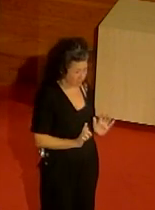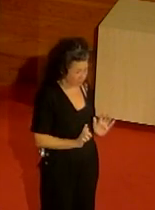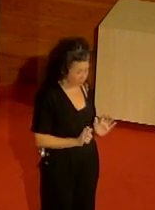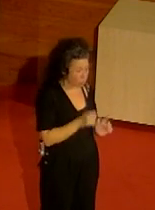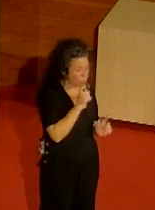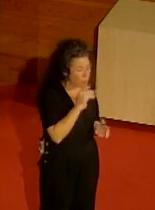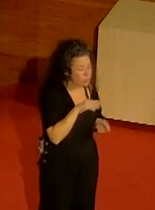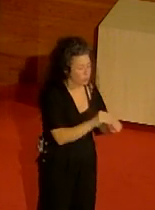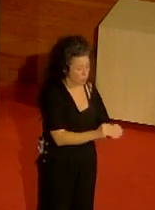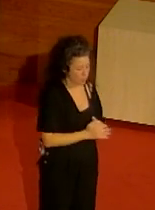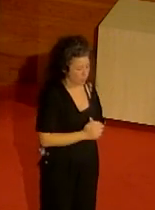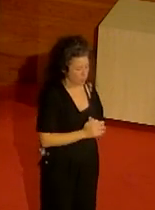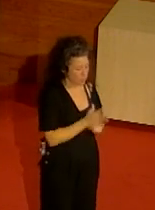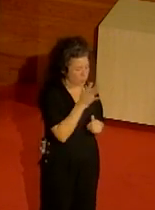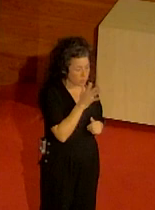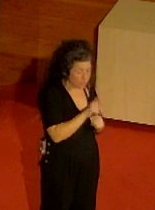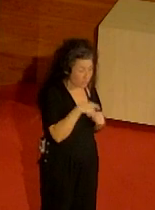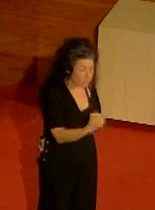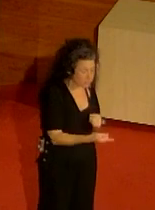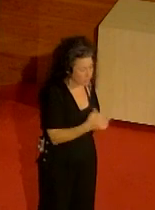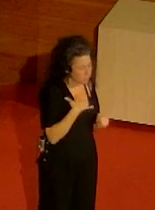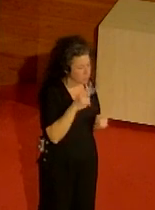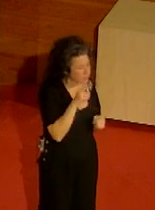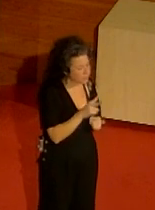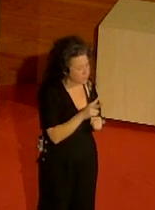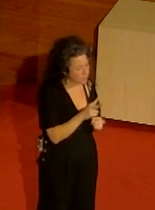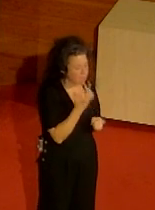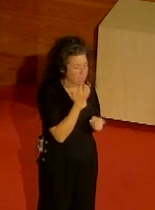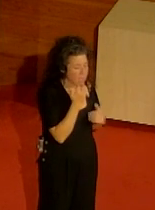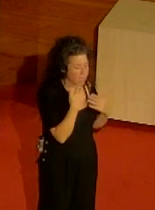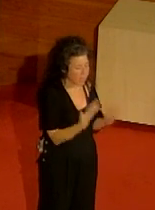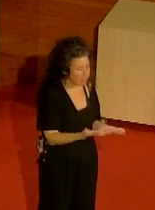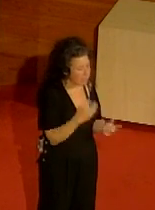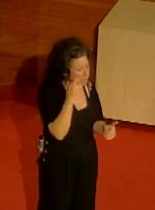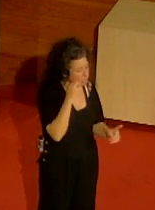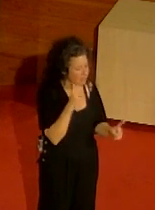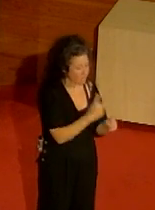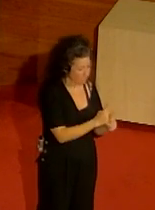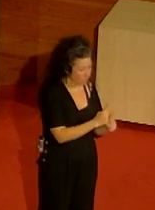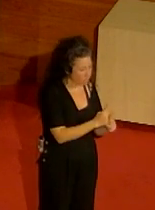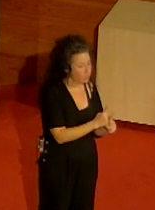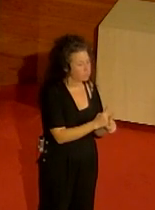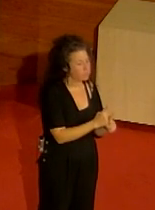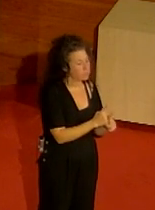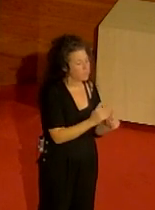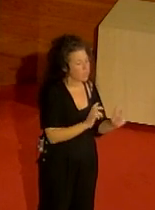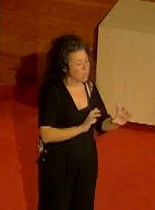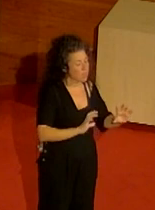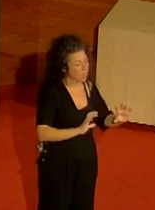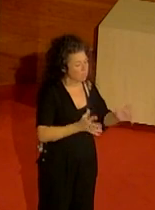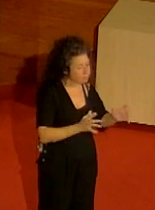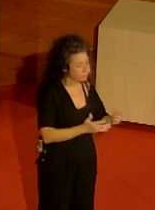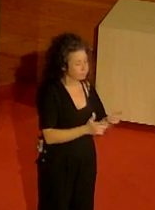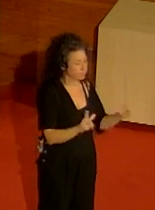veremos o podríamos ver ejemplos de xenofobia en los medios de comunicación. Esto se ven a menudo, pero